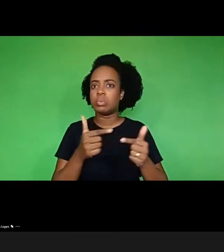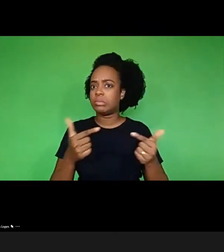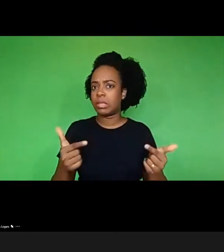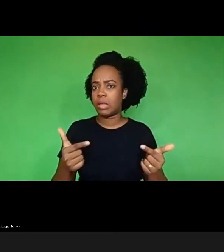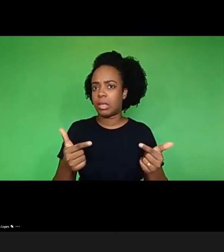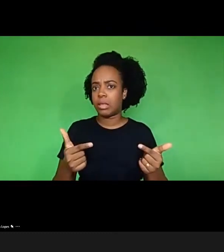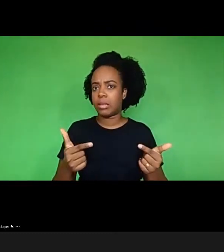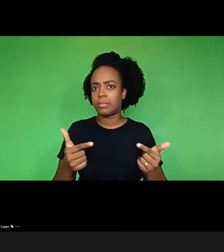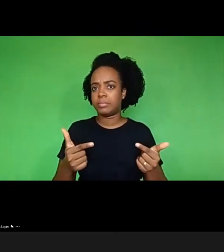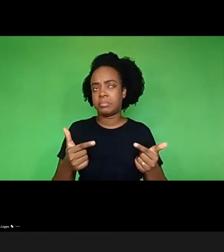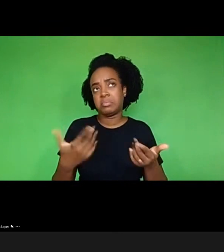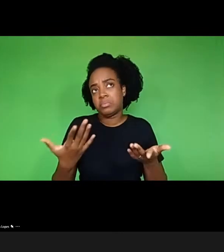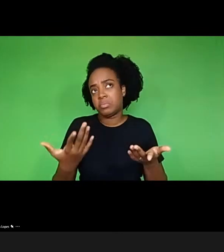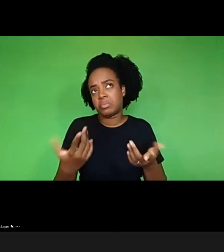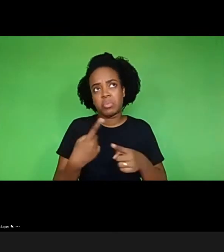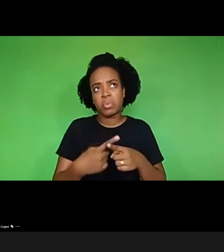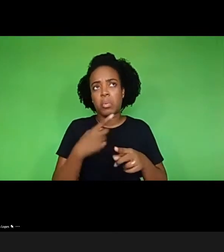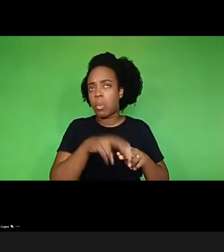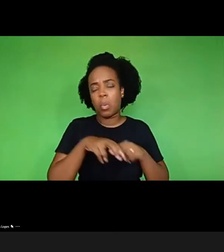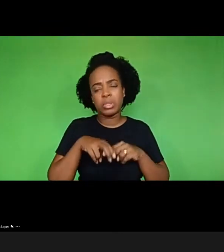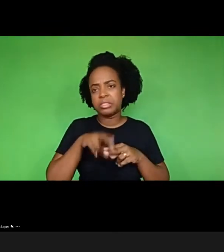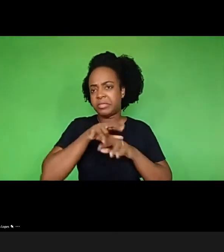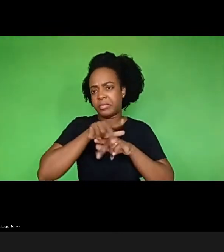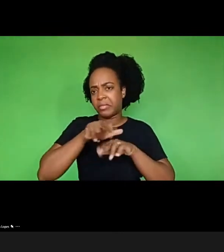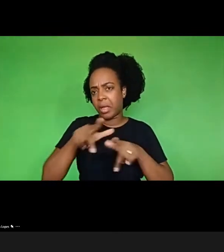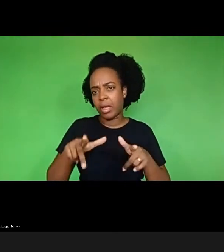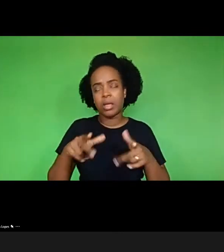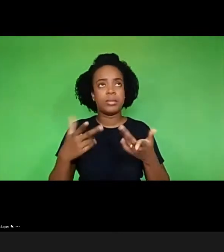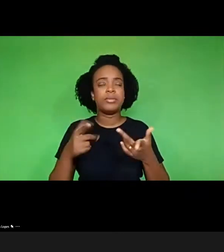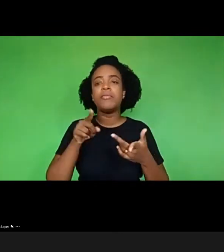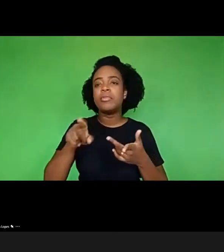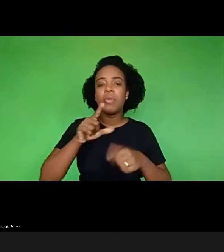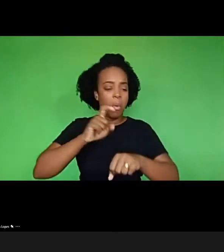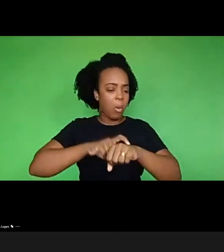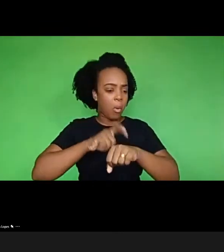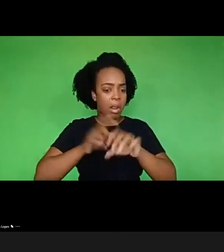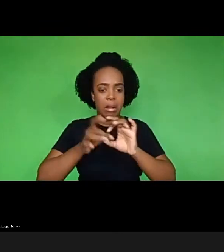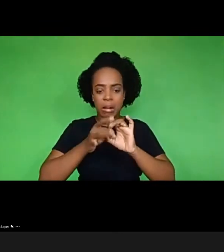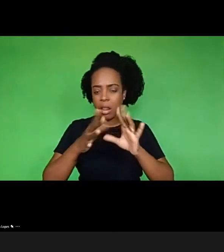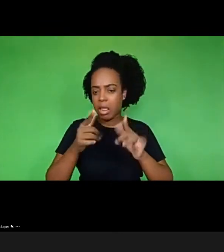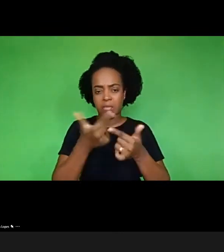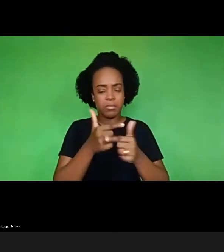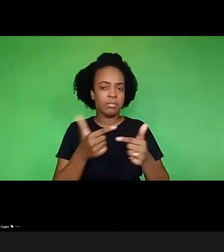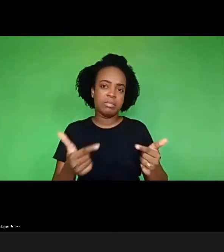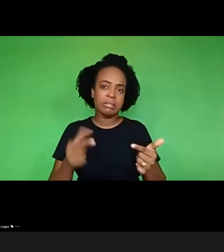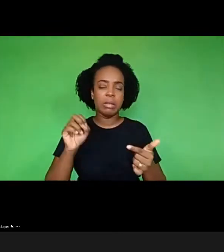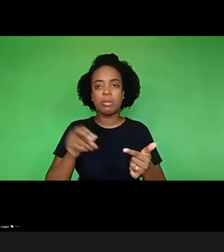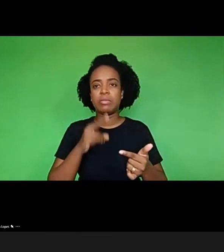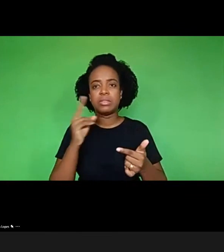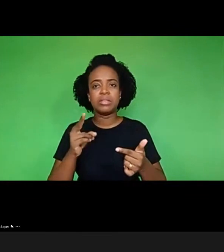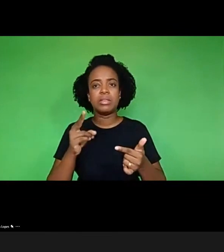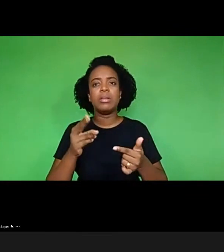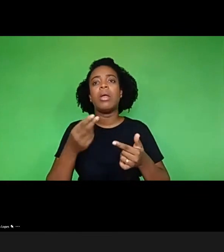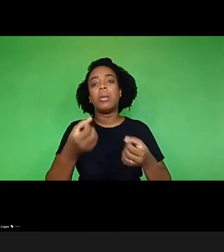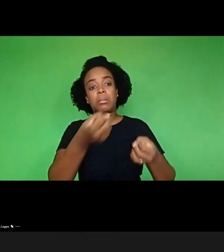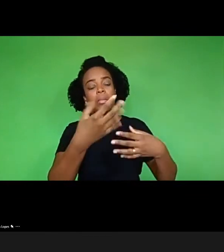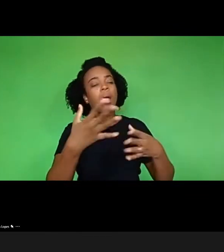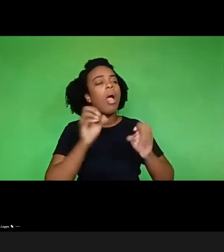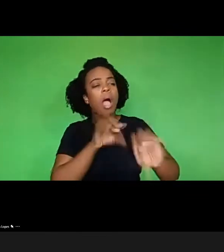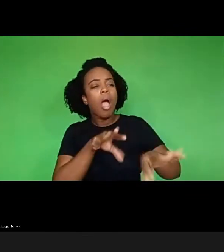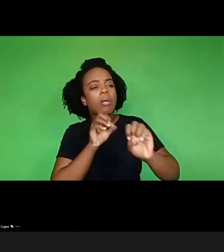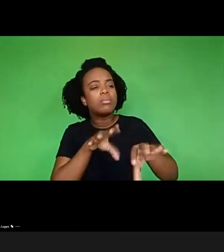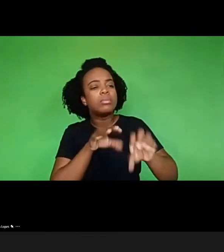diretamente, por várias questões, né, mesmo que você não tenha aquele horário disponível e não conseguiu assistir a aula, você possa ver depois, tá